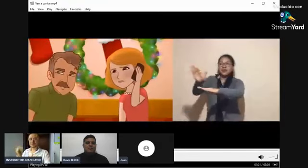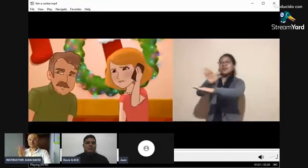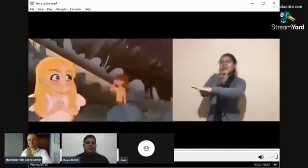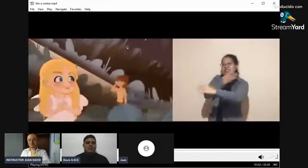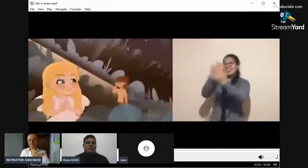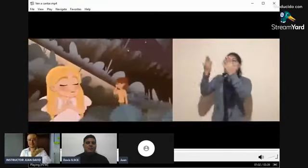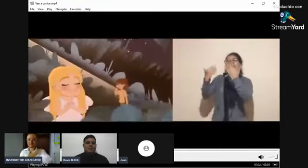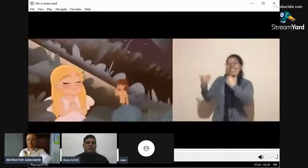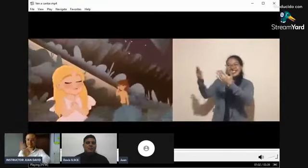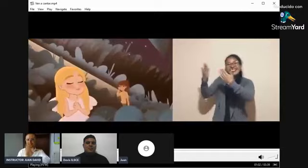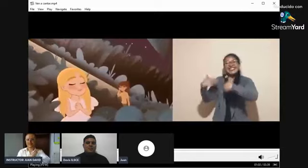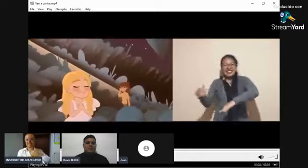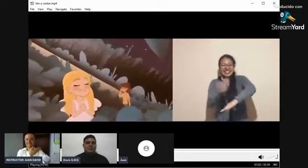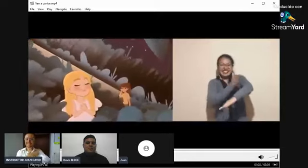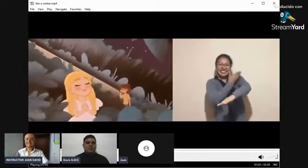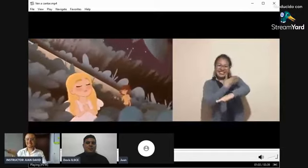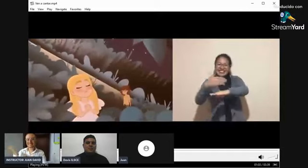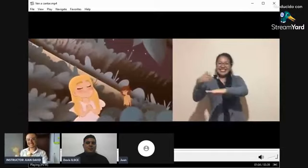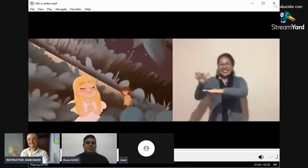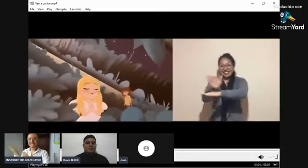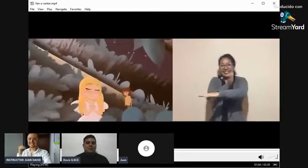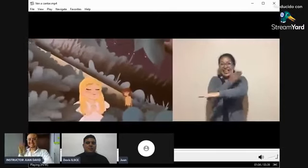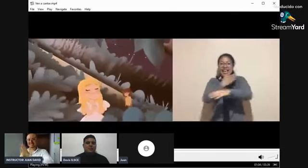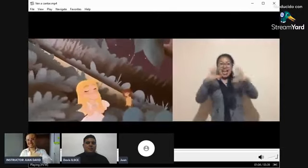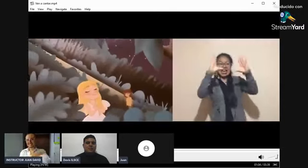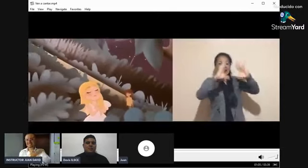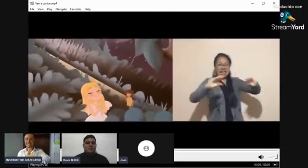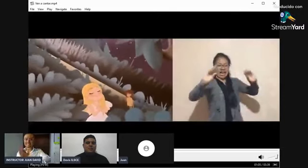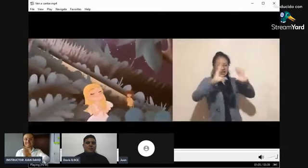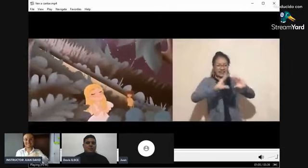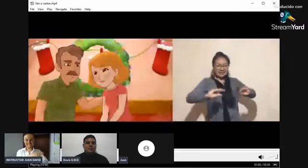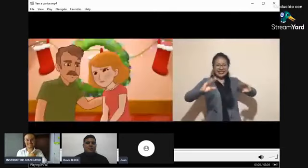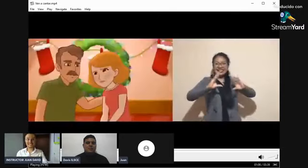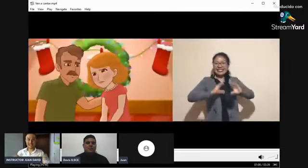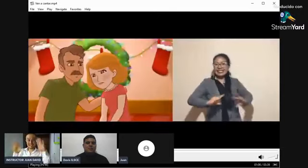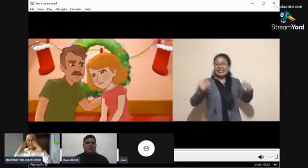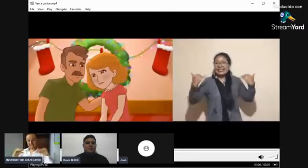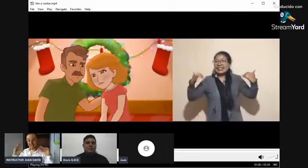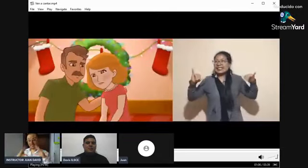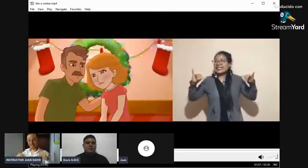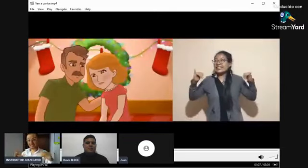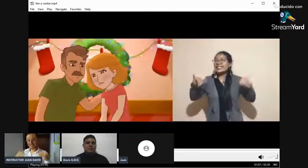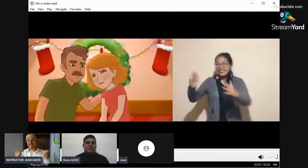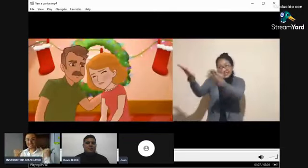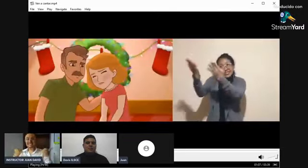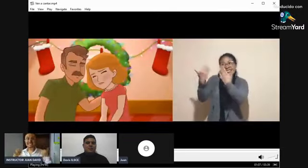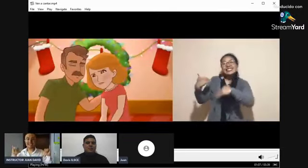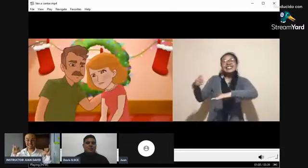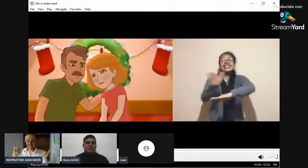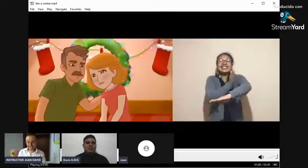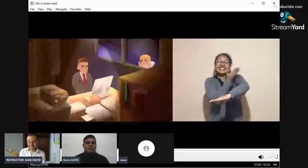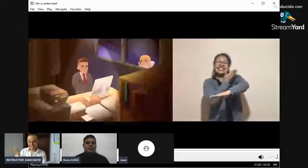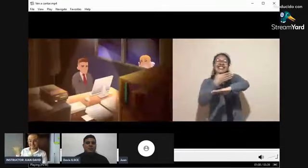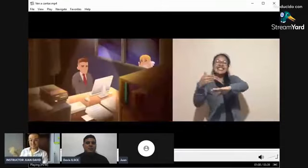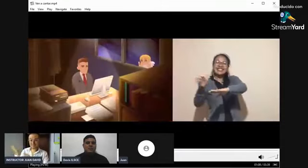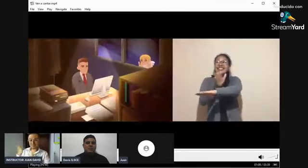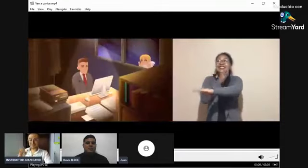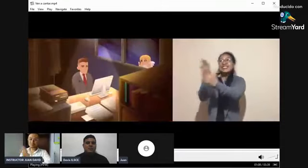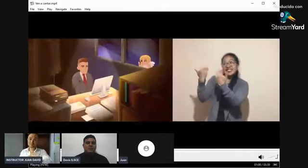Ven a cantar, ven a cantar. Que ya llegó la